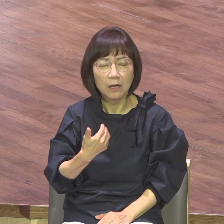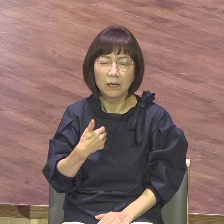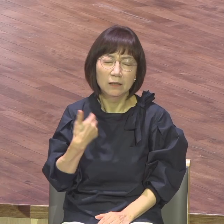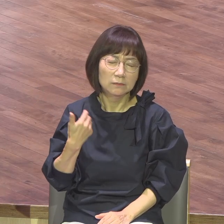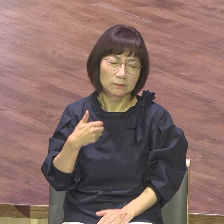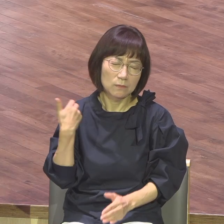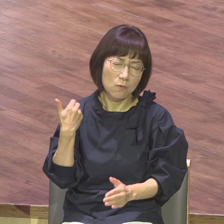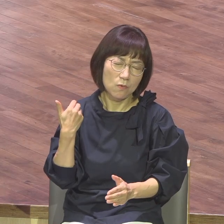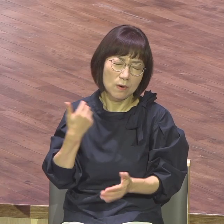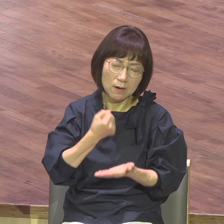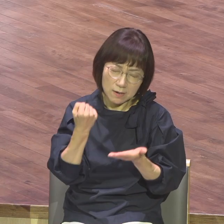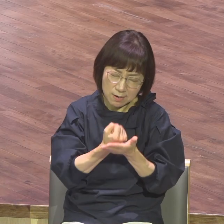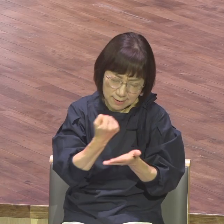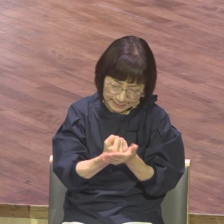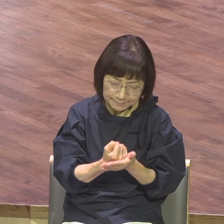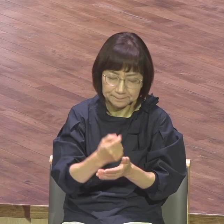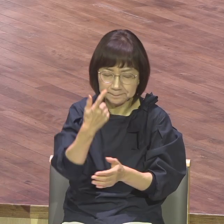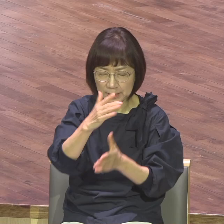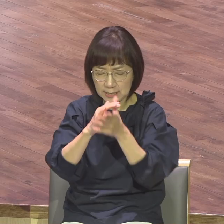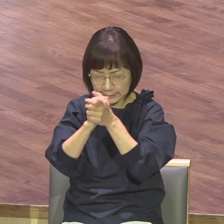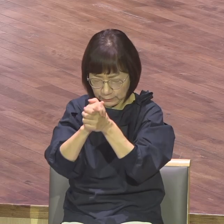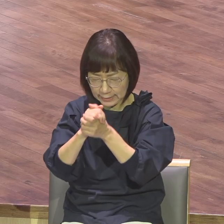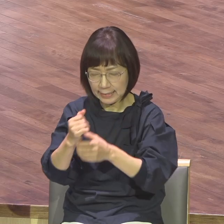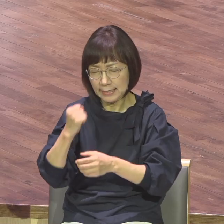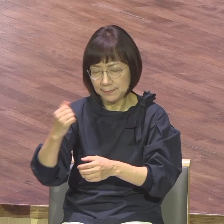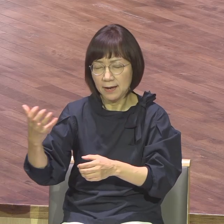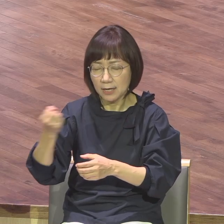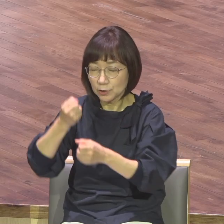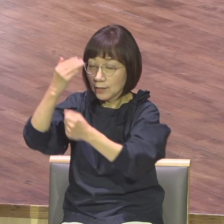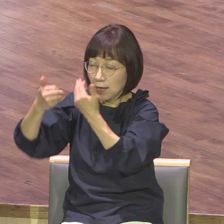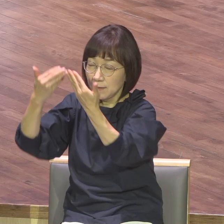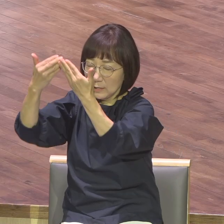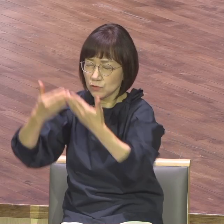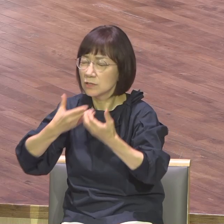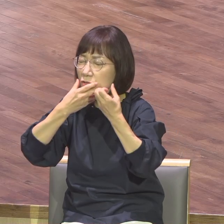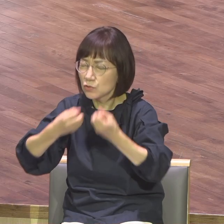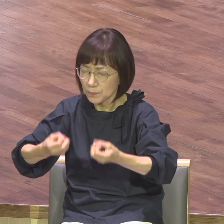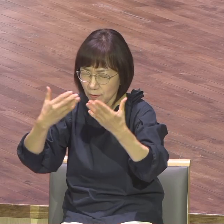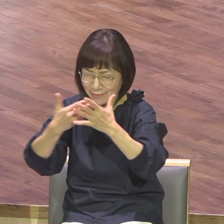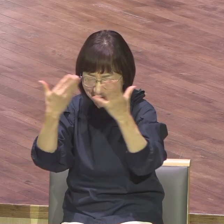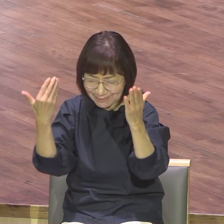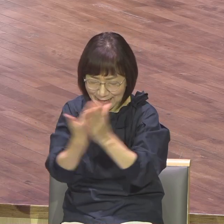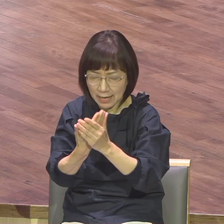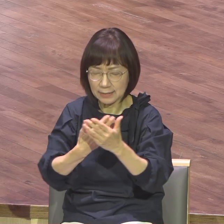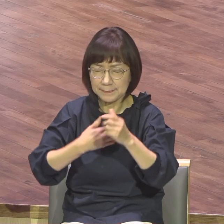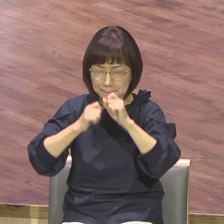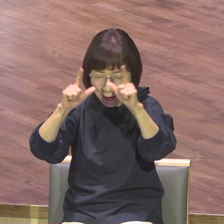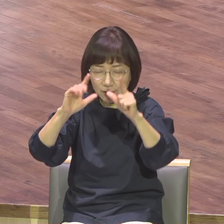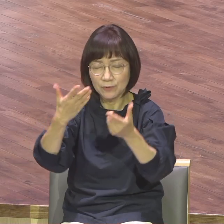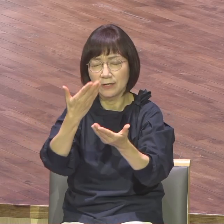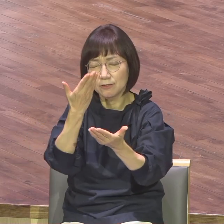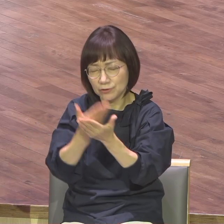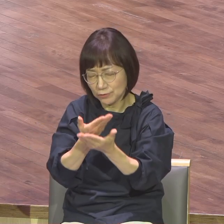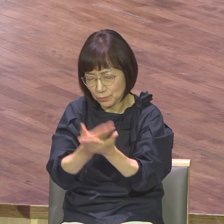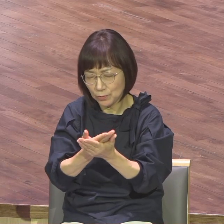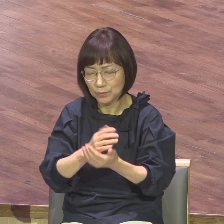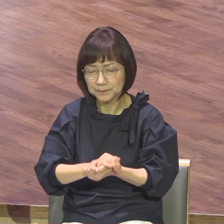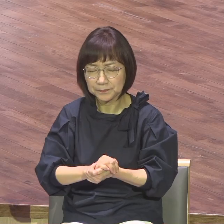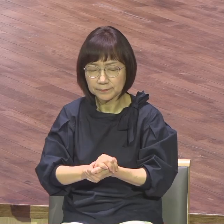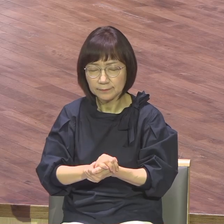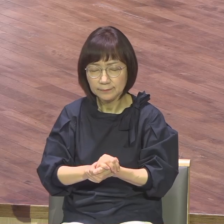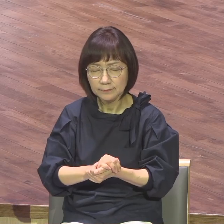삼는 기도의 통로를 통하여 하나님께서 우리 모든 영혼 성도들을 차별화된 구별된